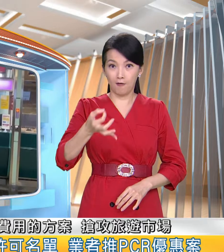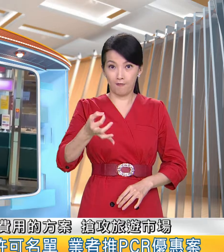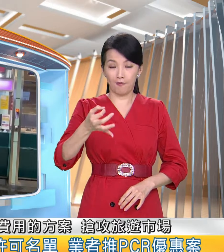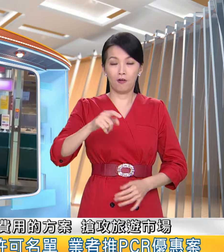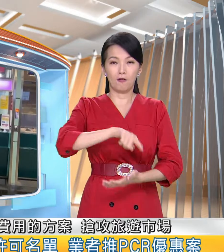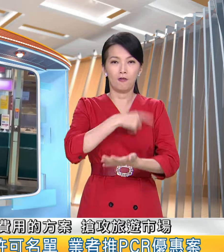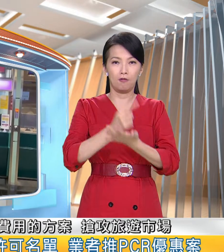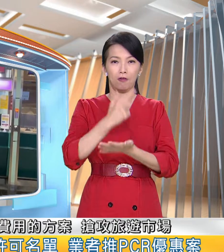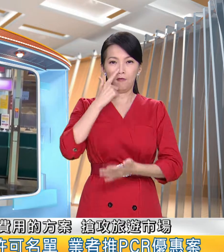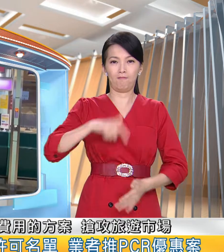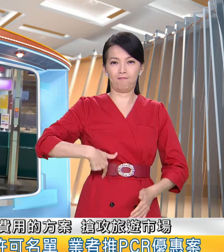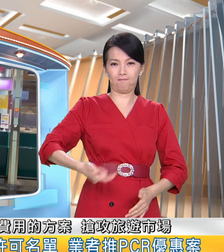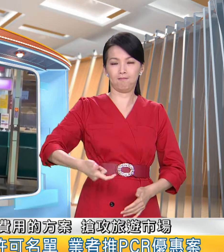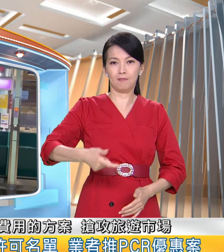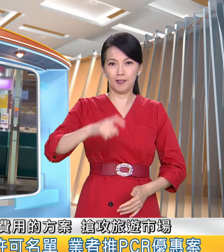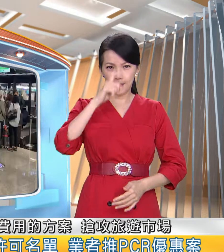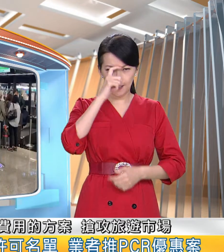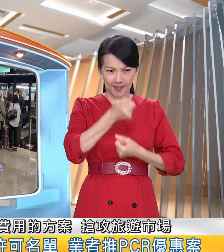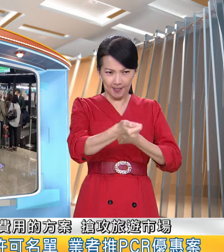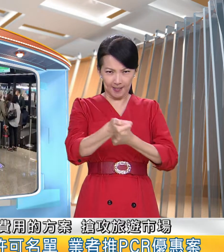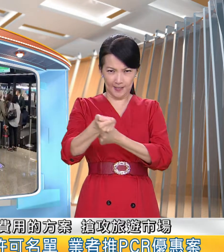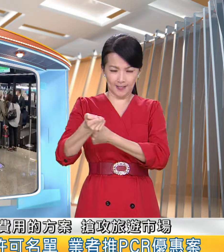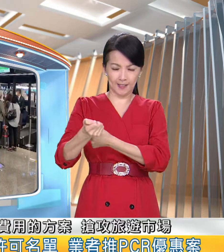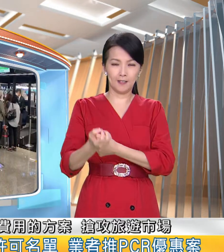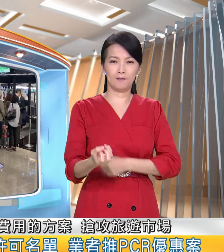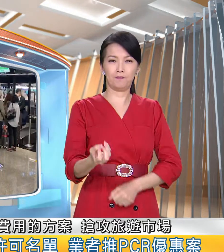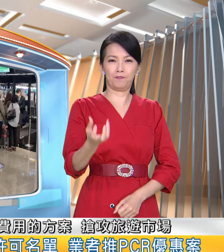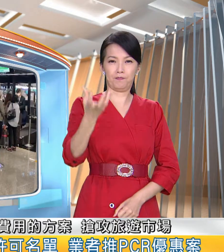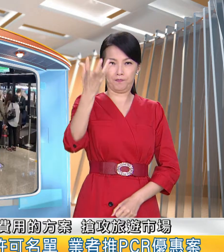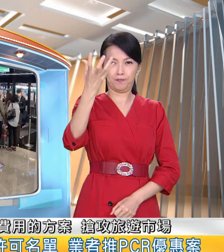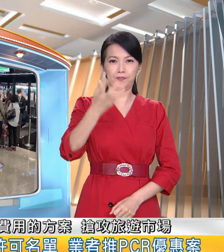担 PCR 费用的方案，来抢攻旅游市场。